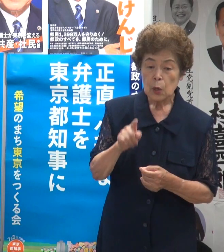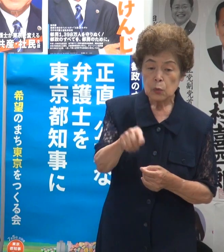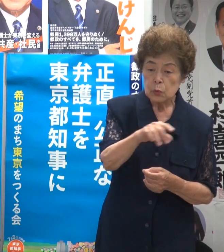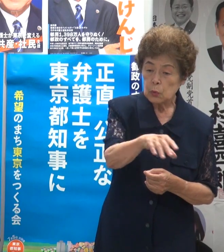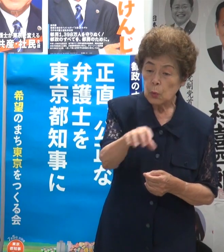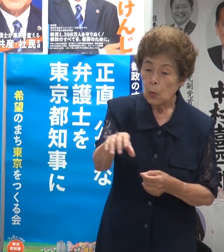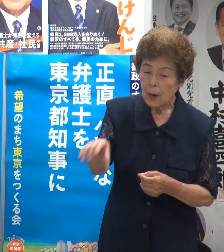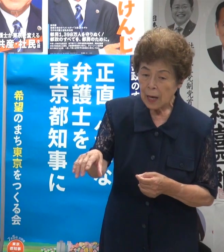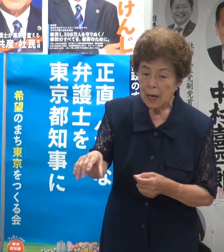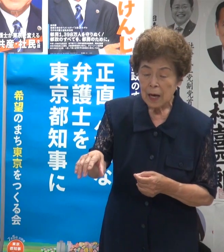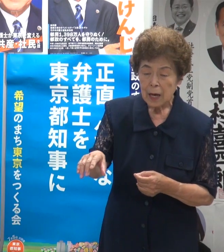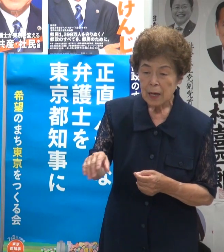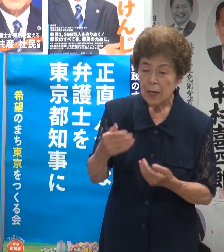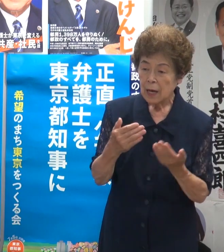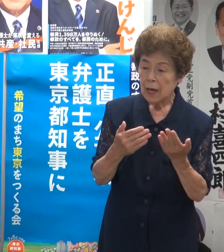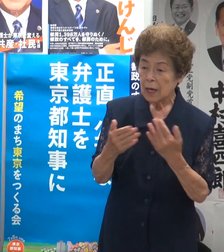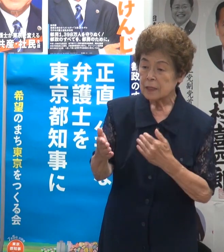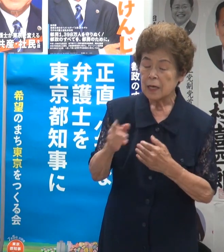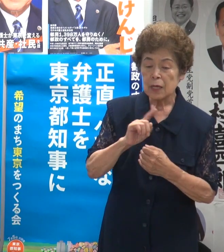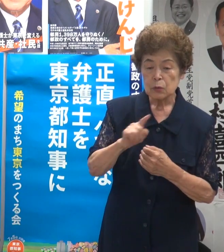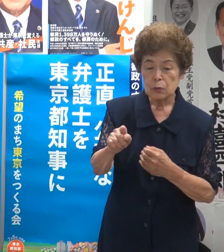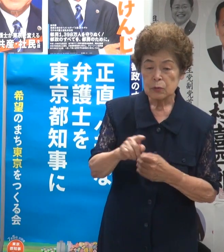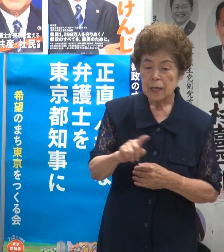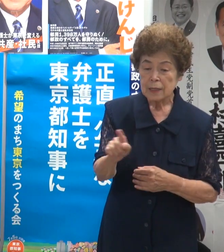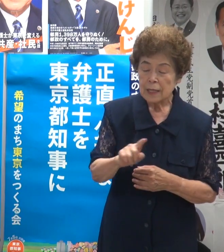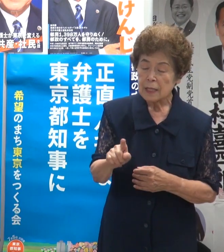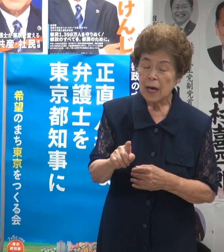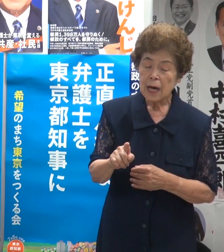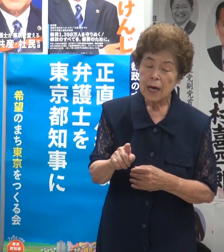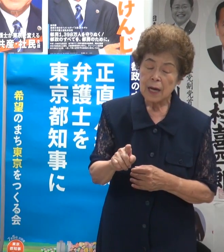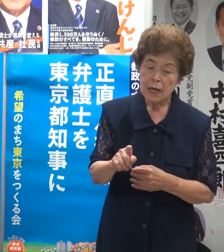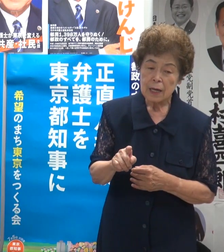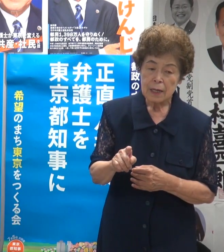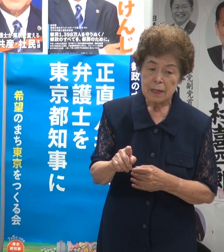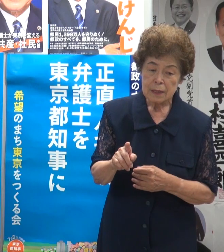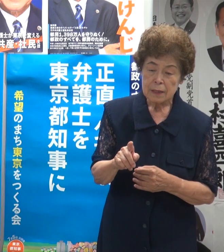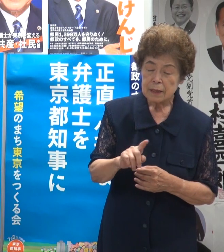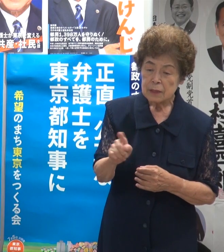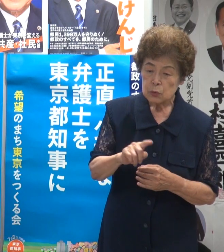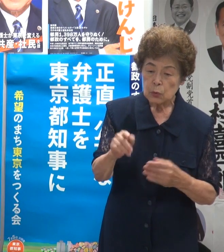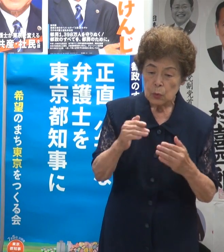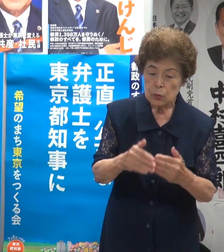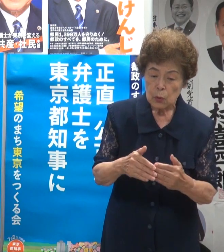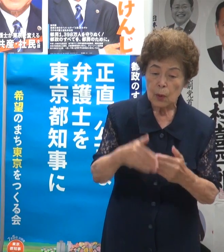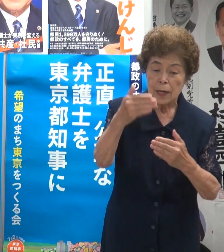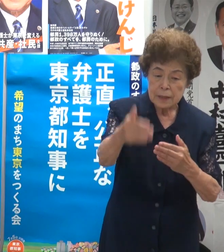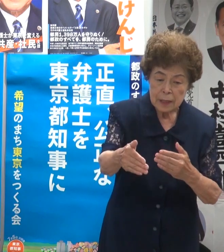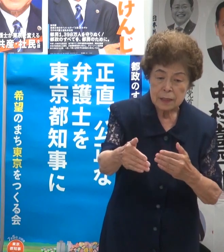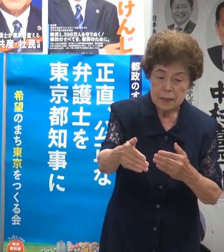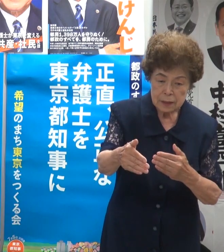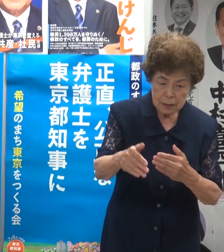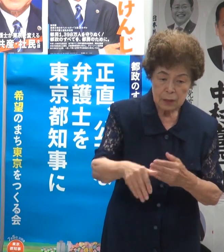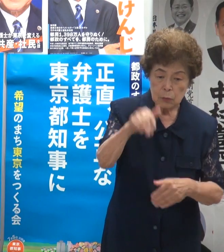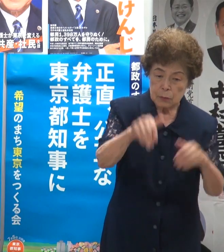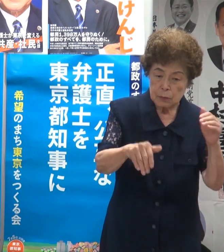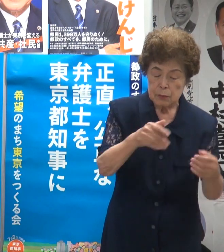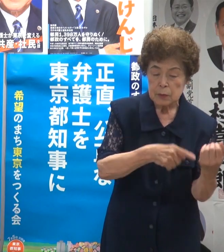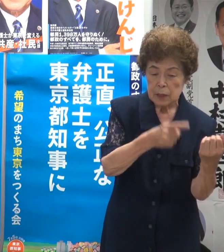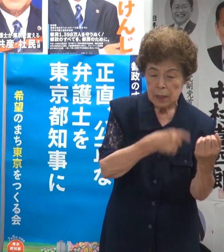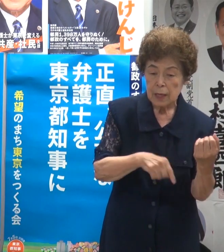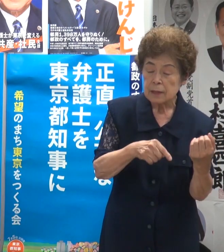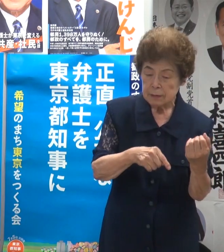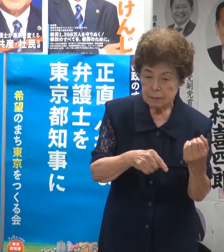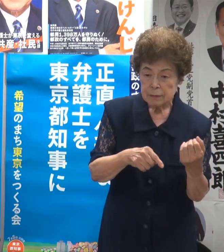まあ、こう明らかにといいますか何ができて、ただそこから先にそのいわゆる有権者の行動につなげる